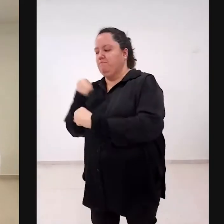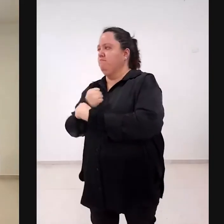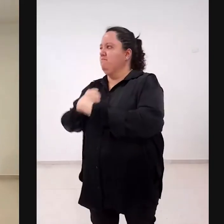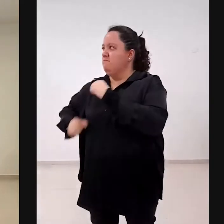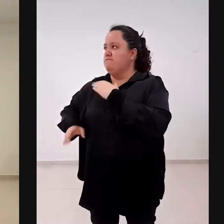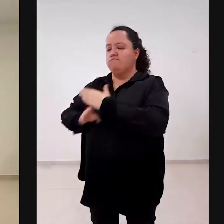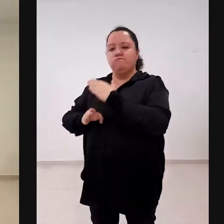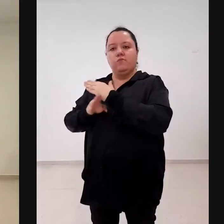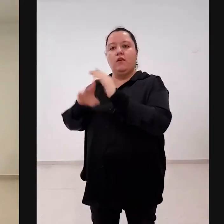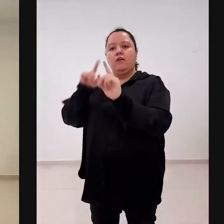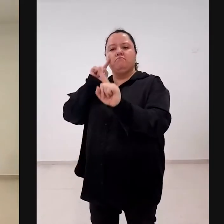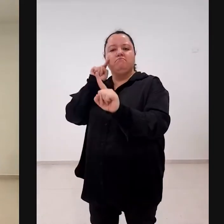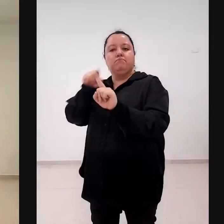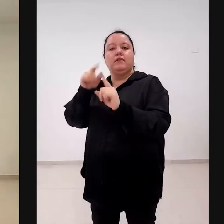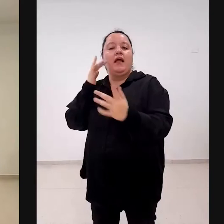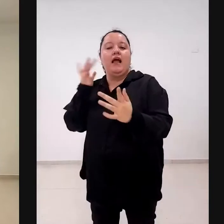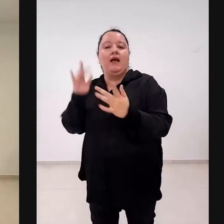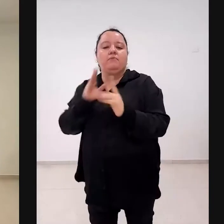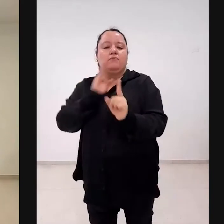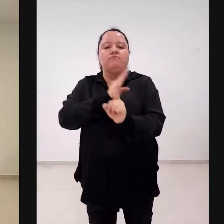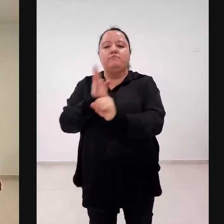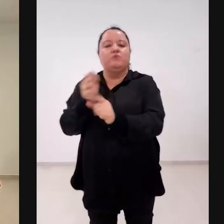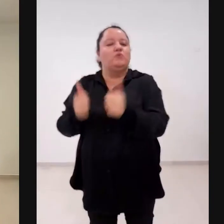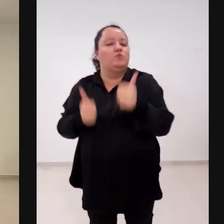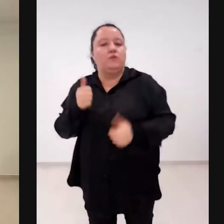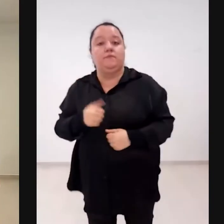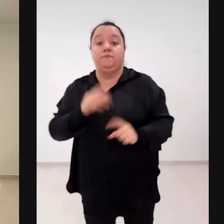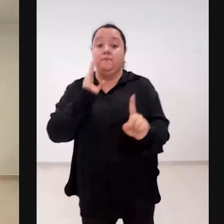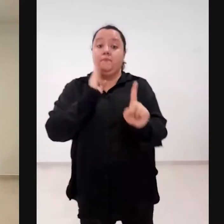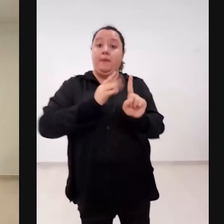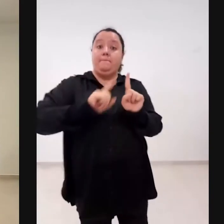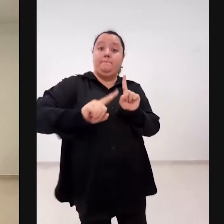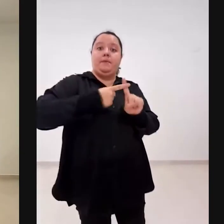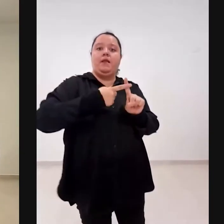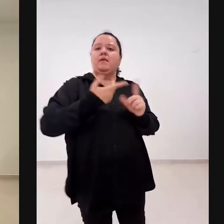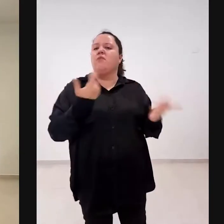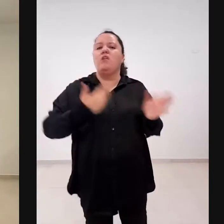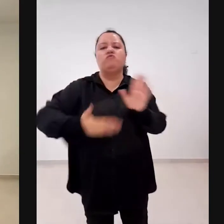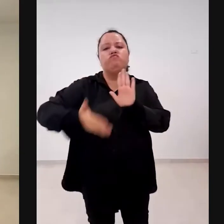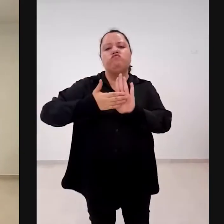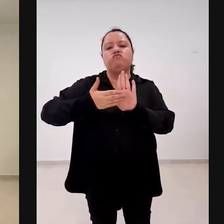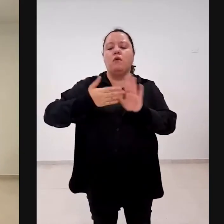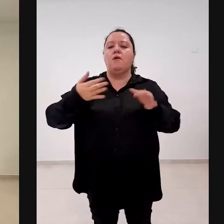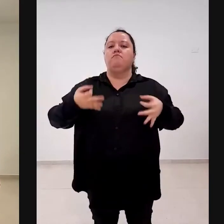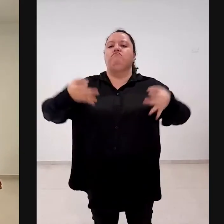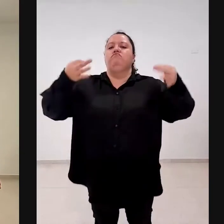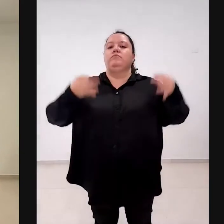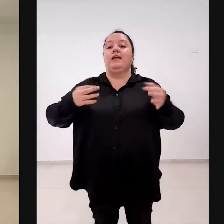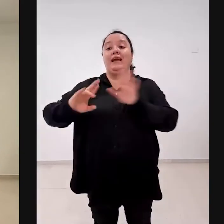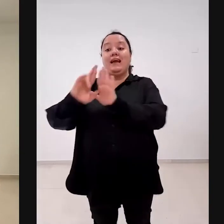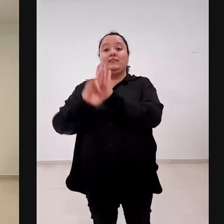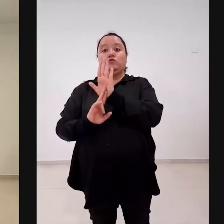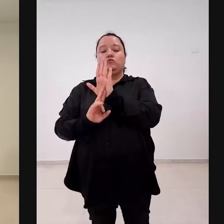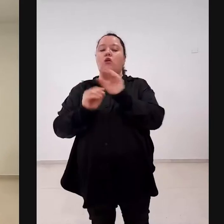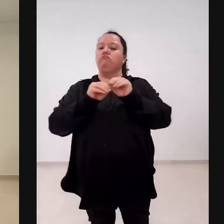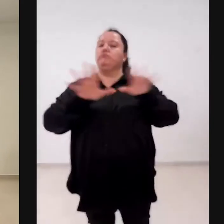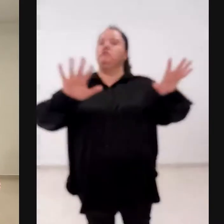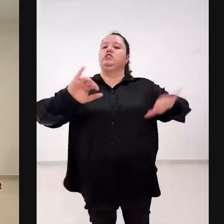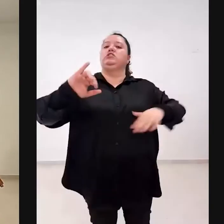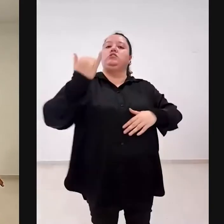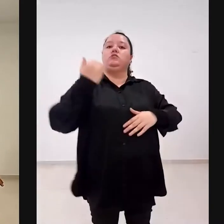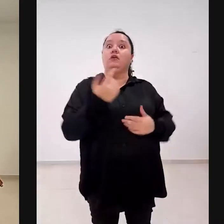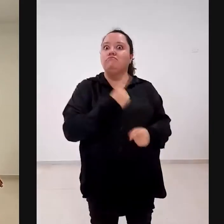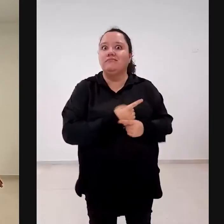en dos niveles uno primero pensábamos que la resolución se despedía y